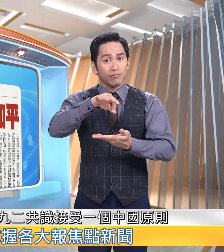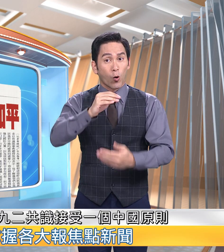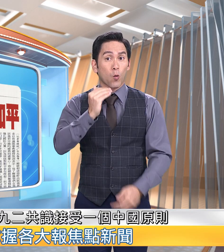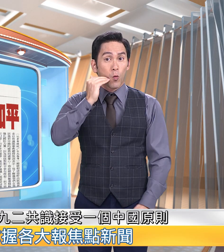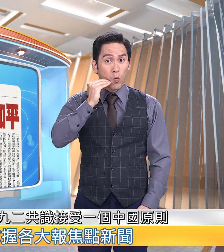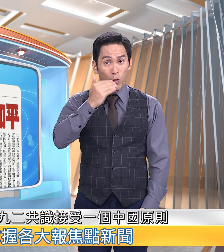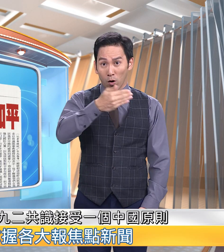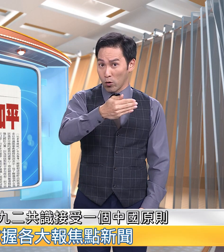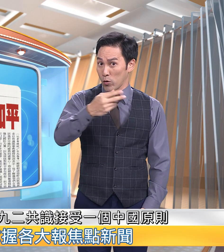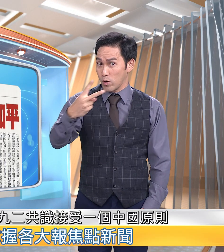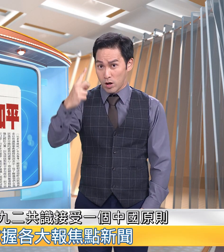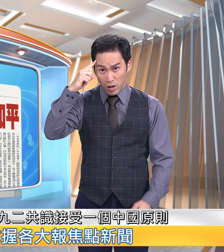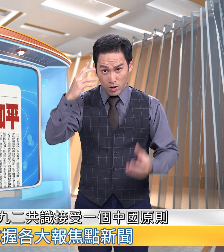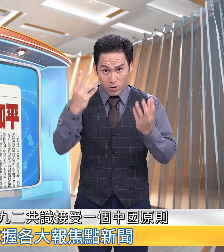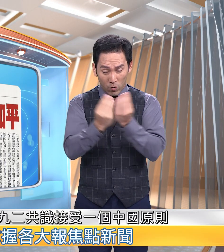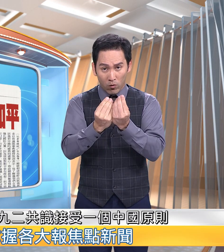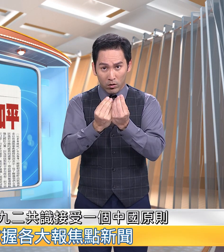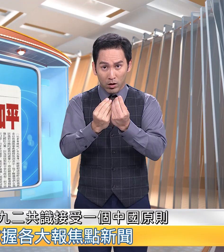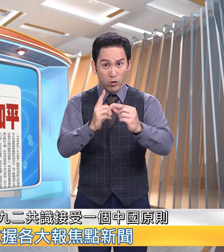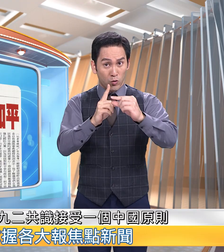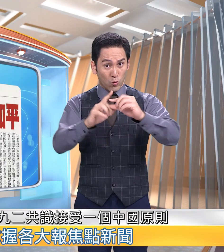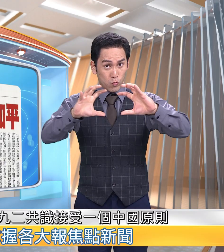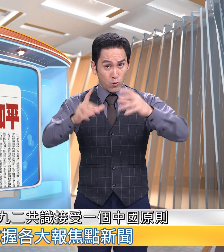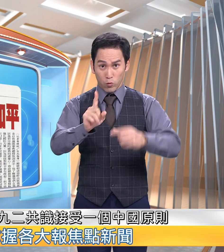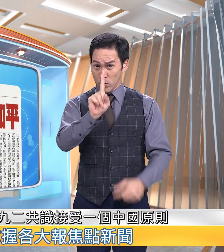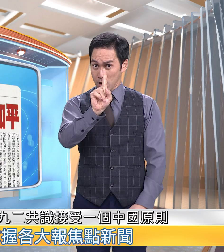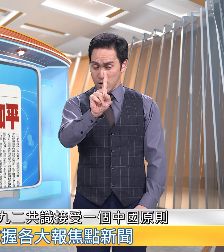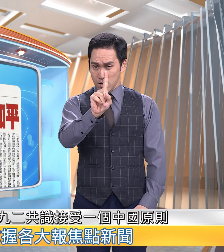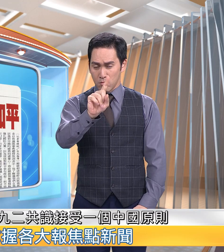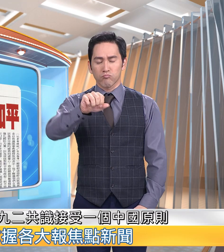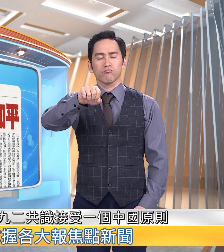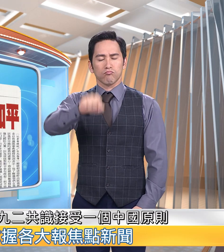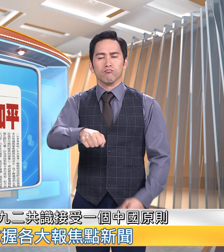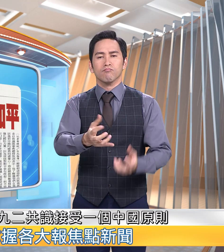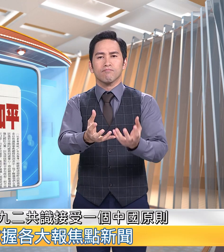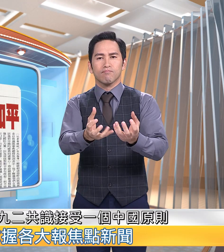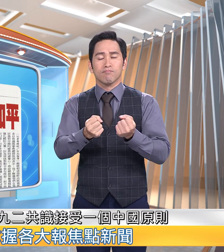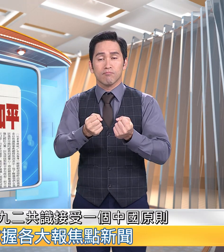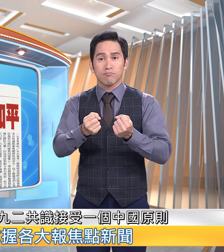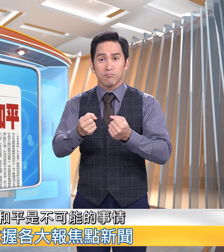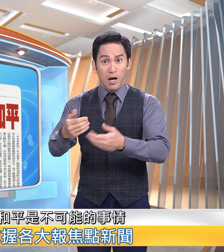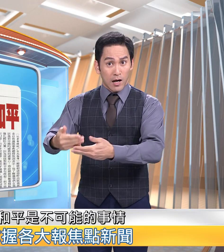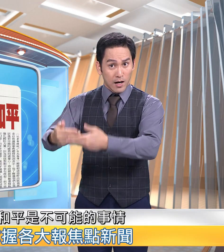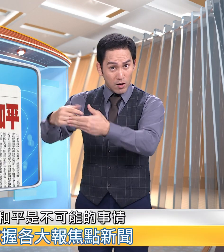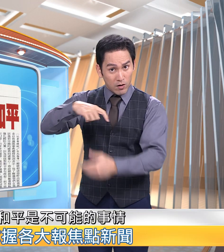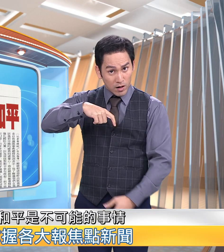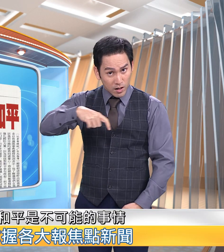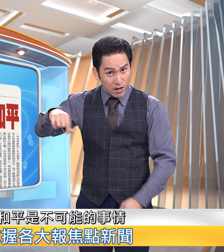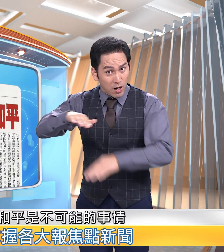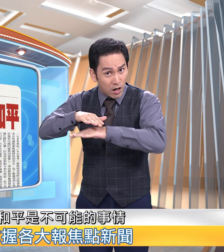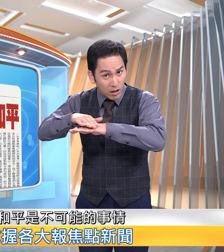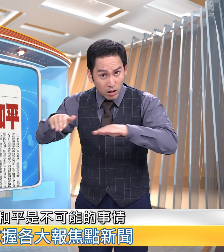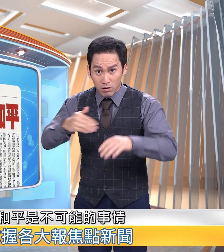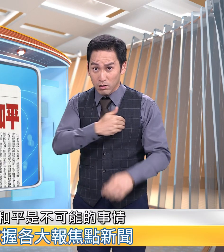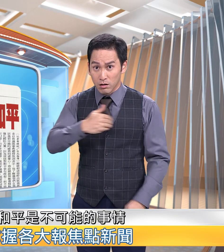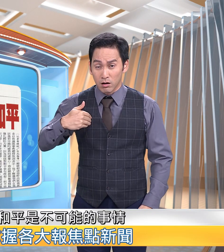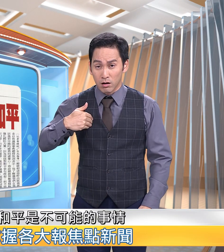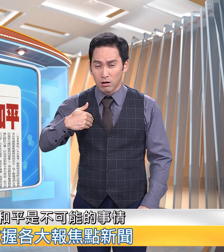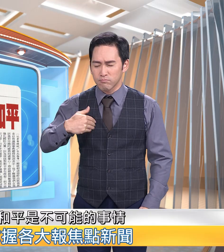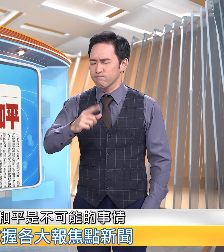示，所谓9·2共识，接受一个中国原则，就有办法得到和平，这是